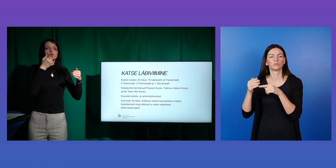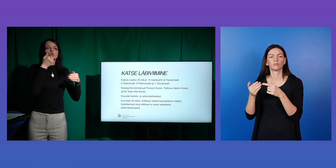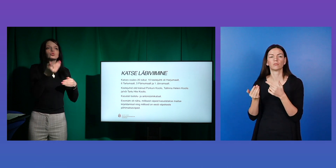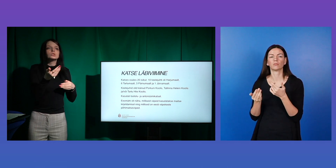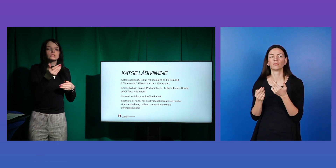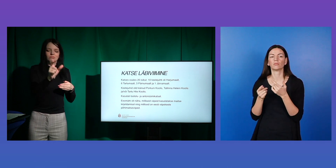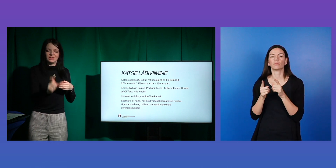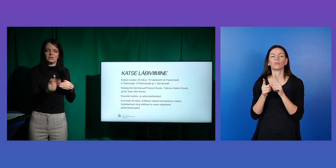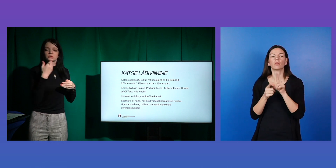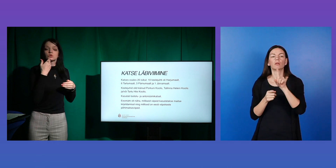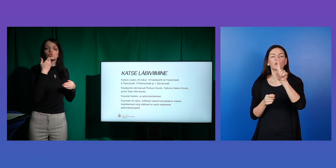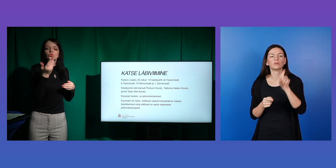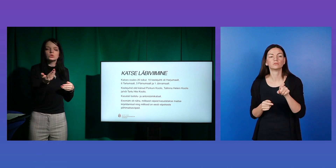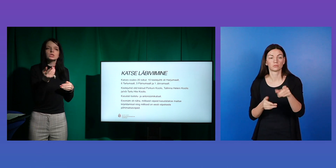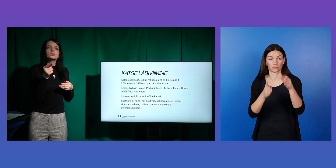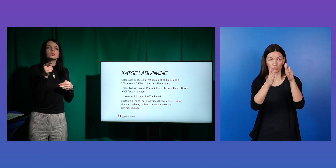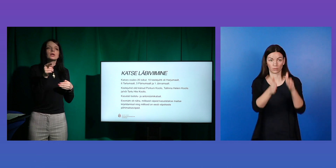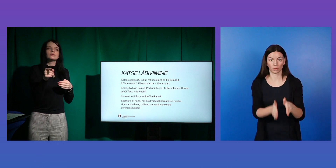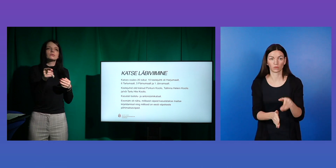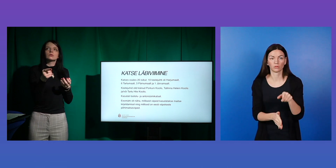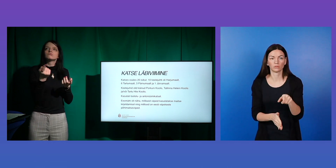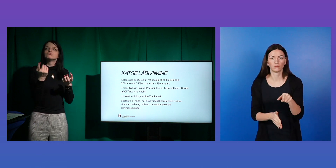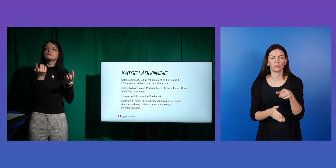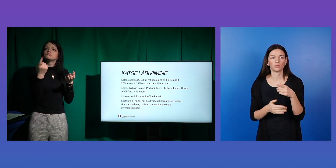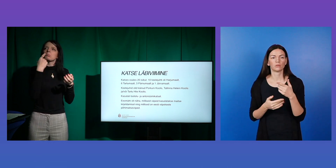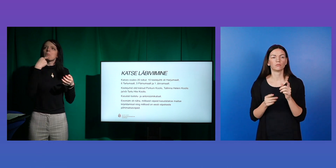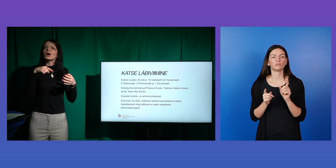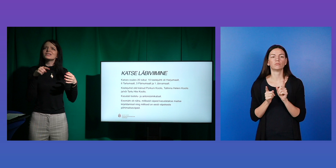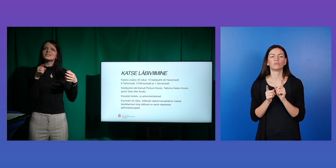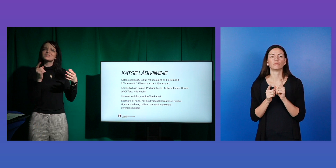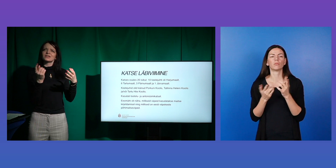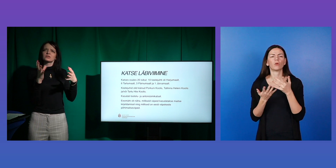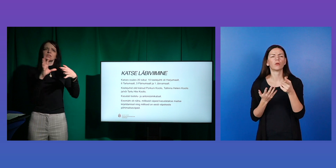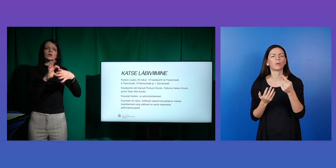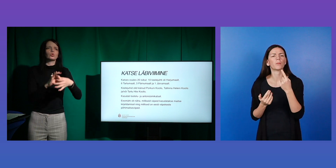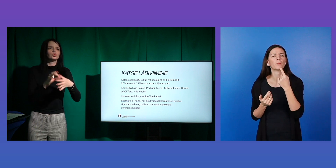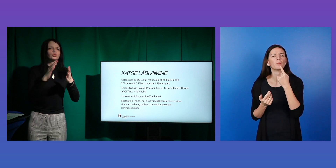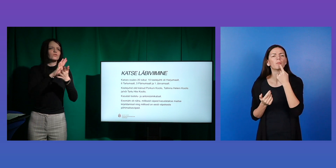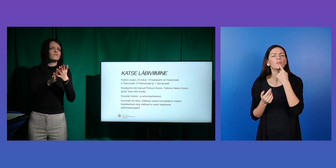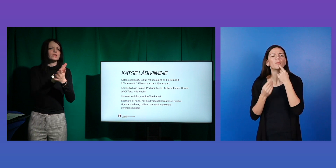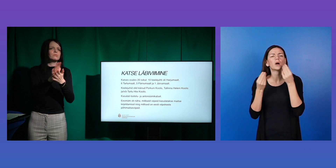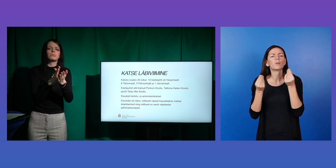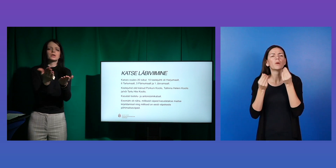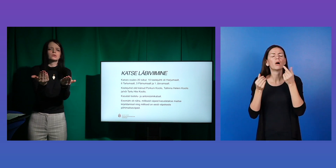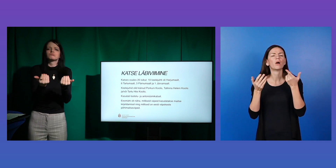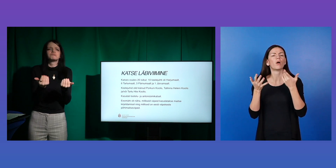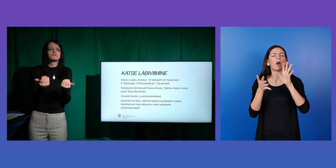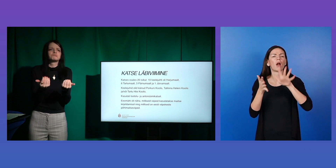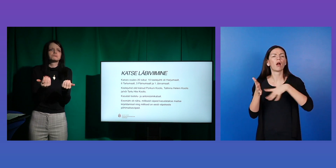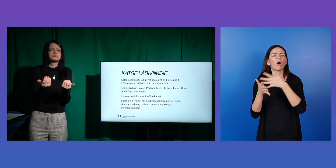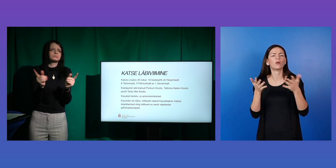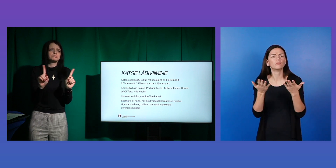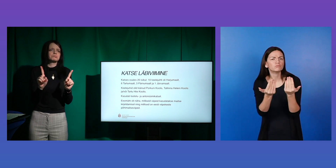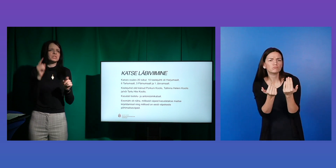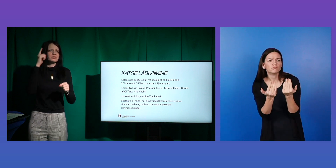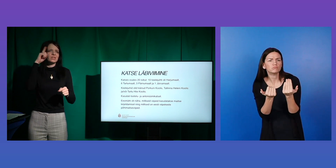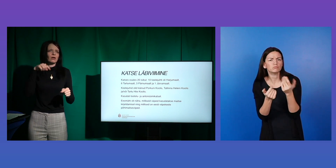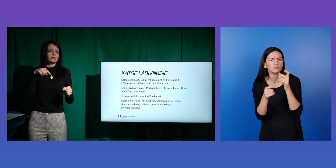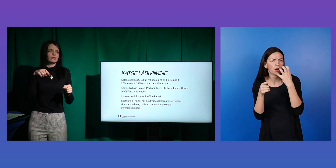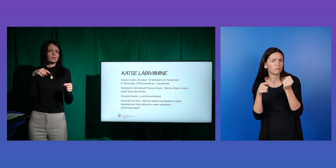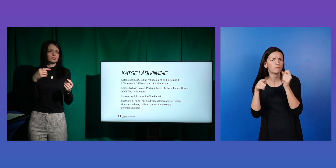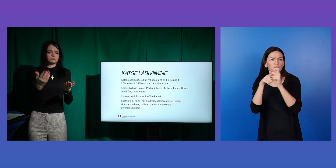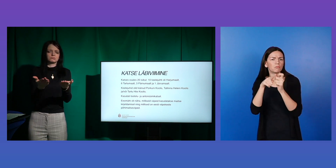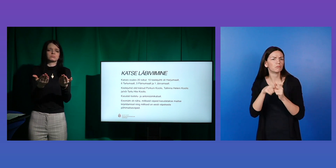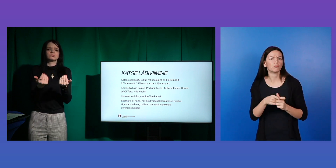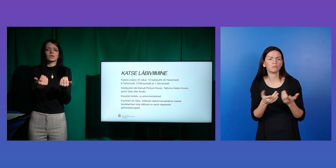Loetelukatses ma lihtsalt küsisin, andsin sõna ja küsisin, mis maitse see on, et viiple